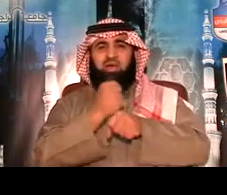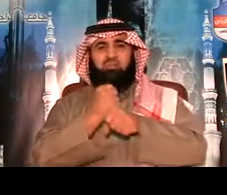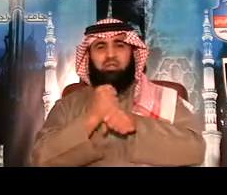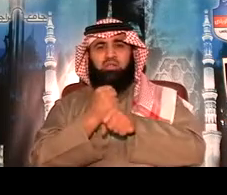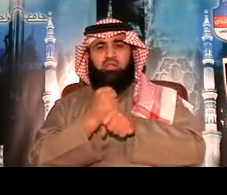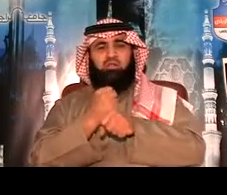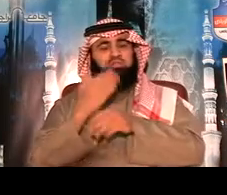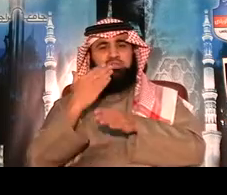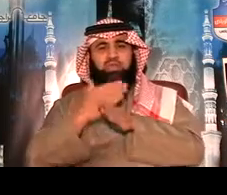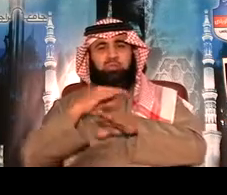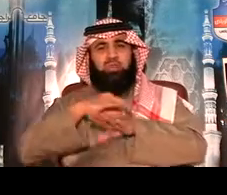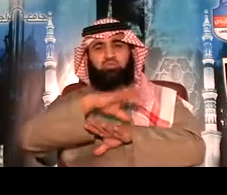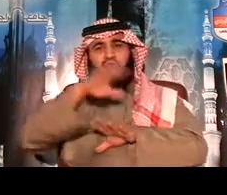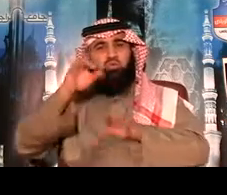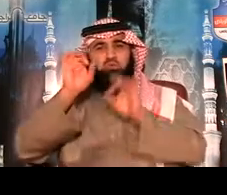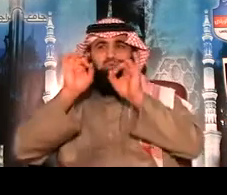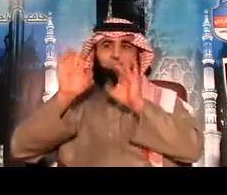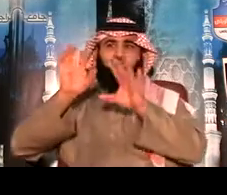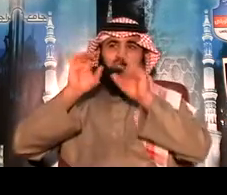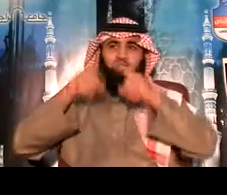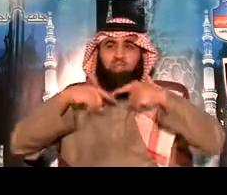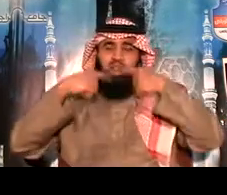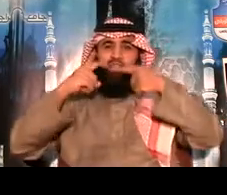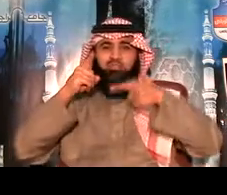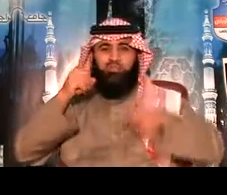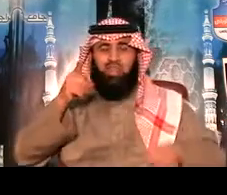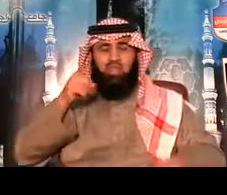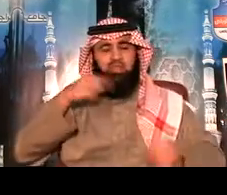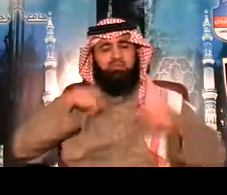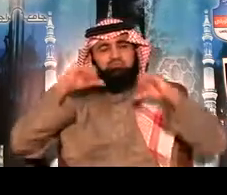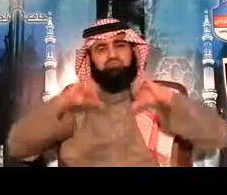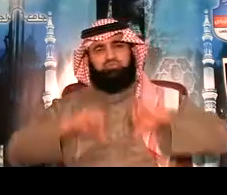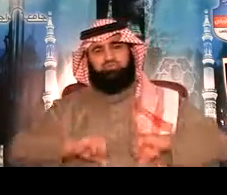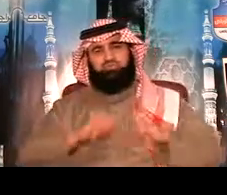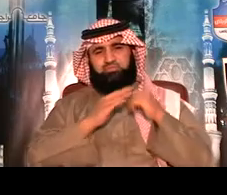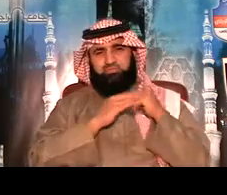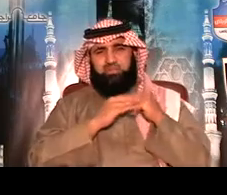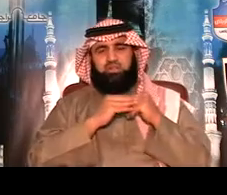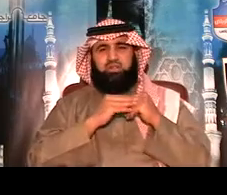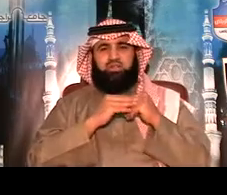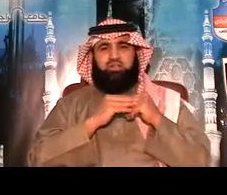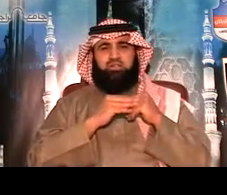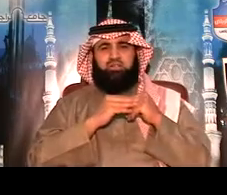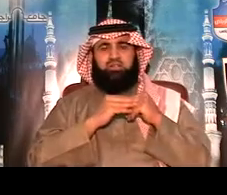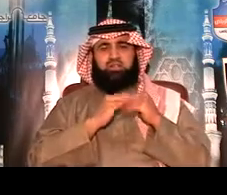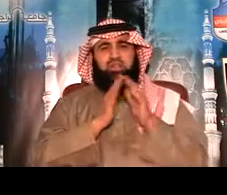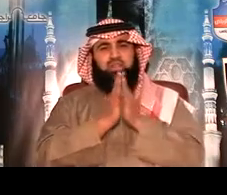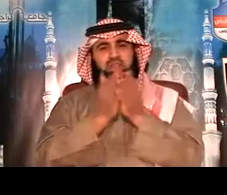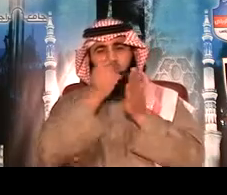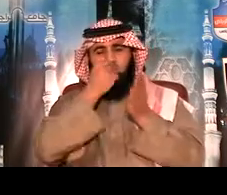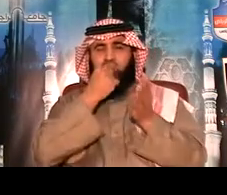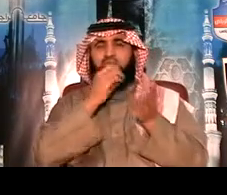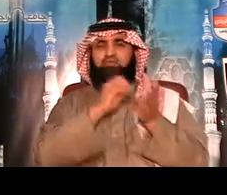ليحمده الناس ويثنوا عليه. وقد بين الله تعالى في كتابه أن الرياء يحبط العمل